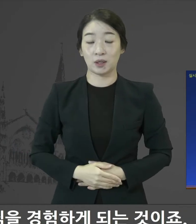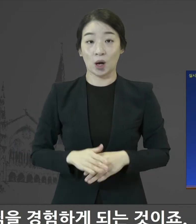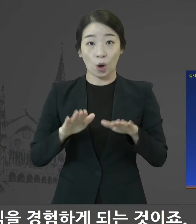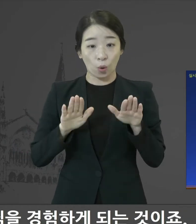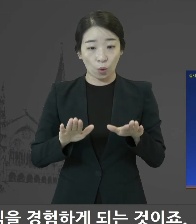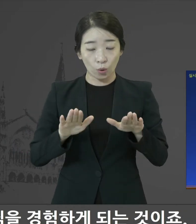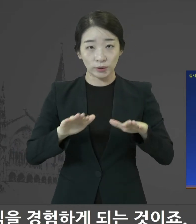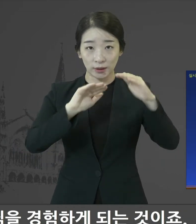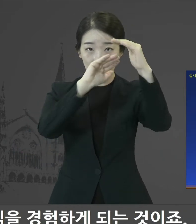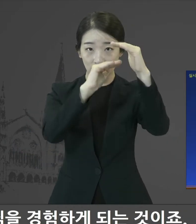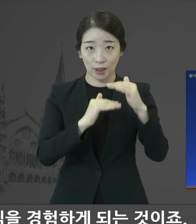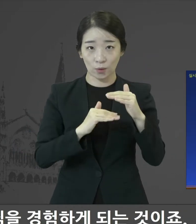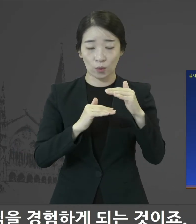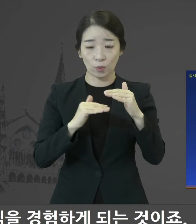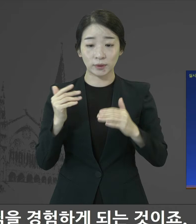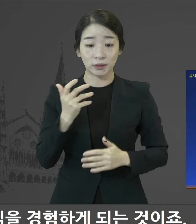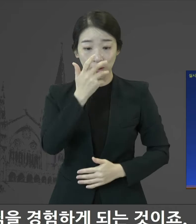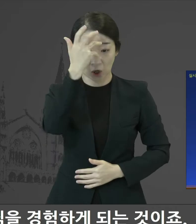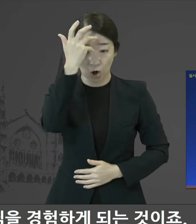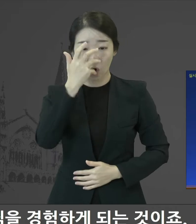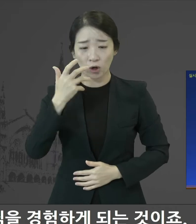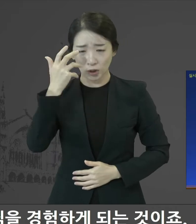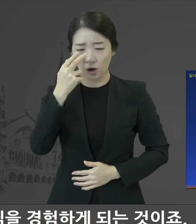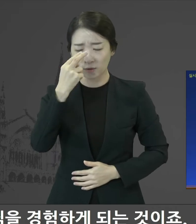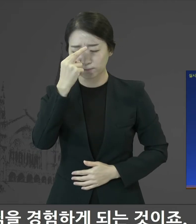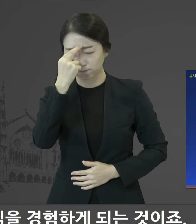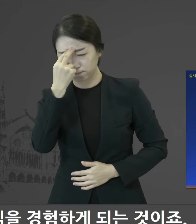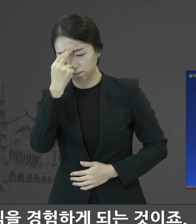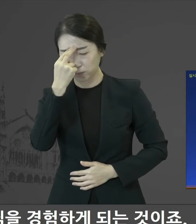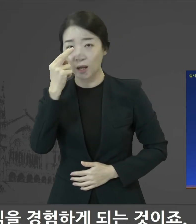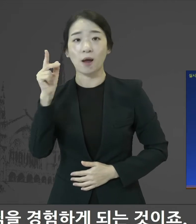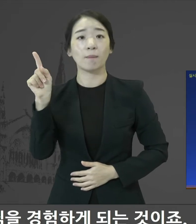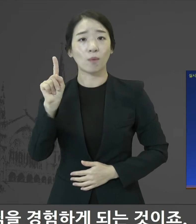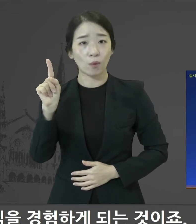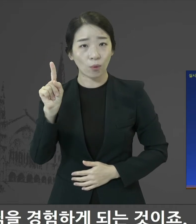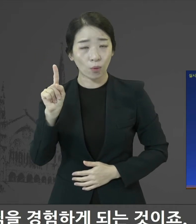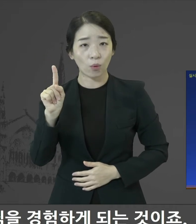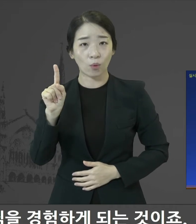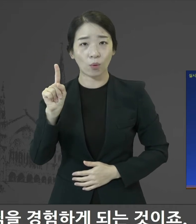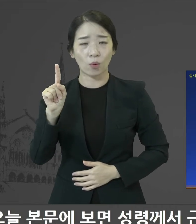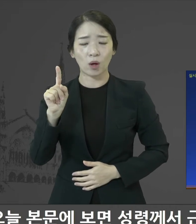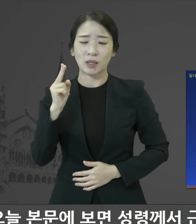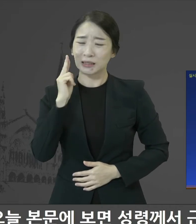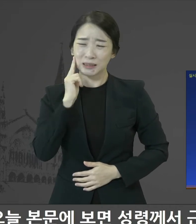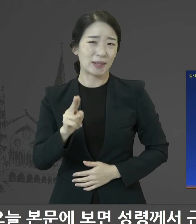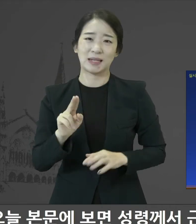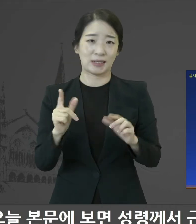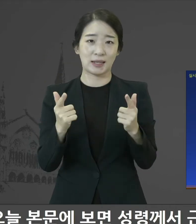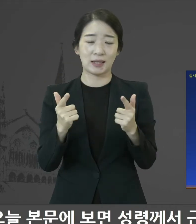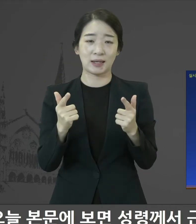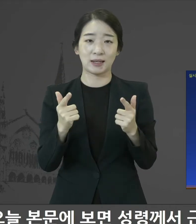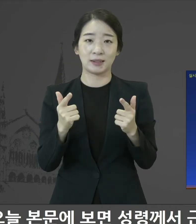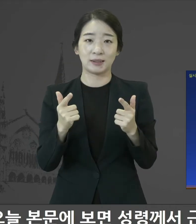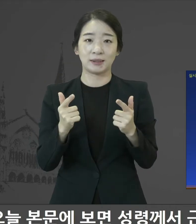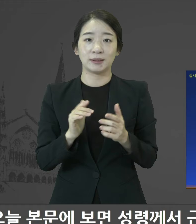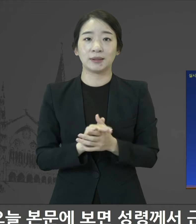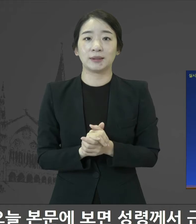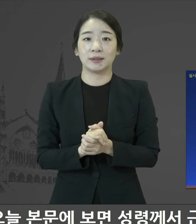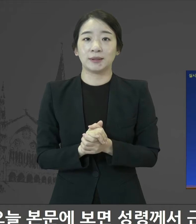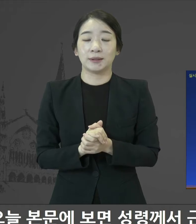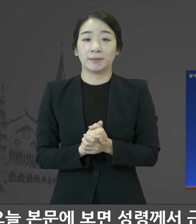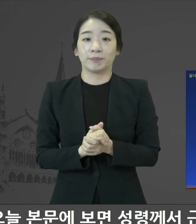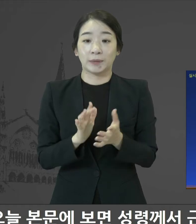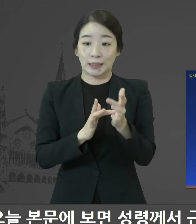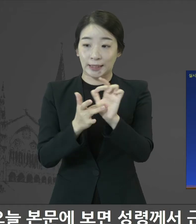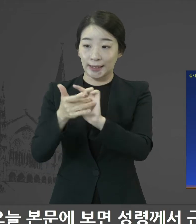성령께서 근심하시는 것은 이다지 심각한 내용이 아닙니다. 왜냐하면